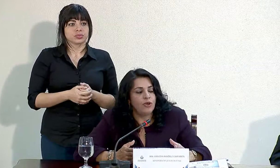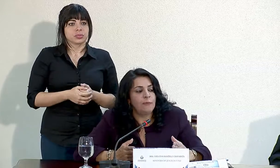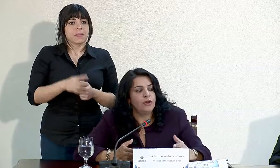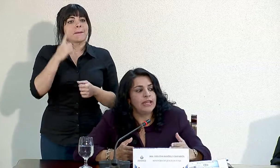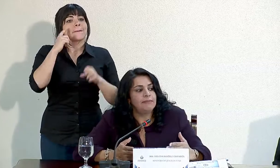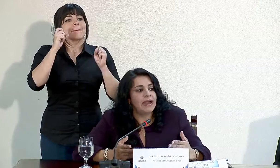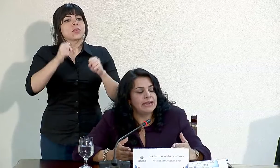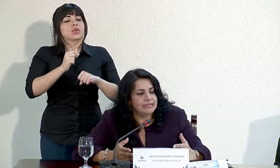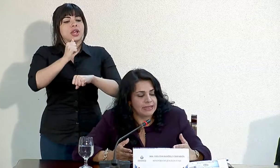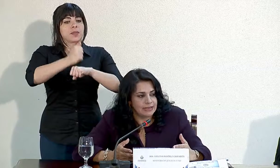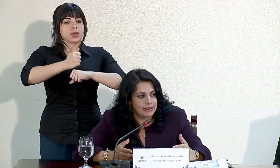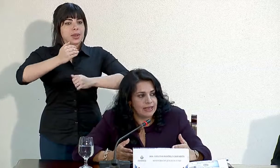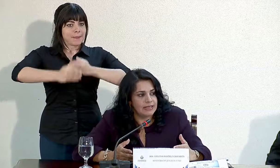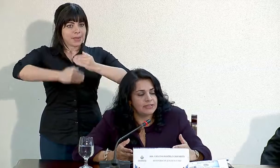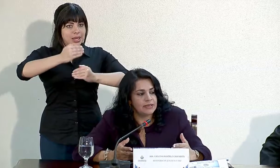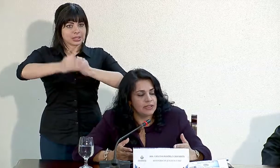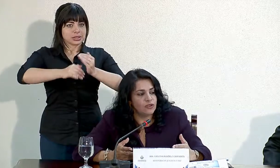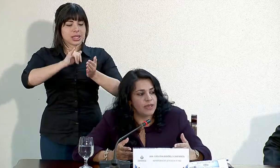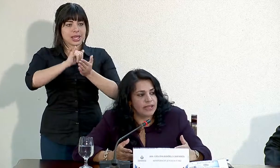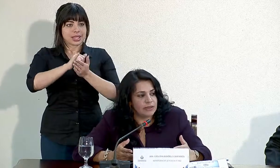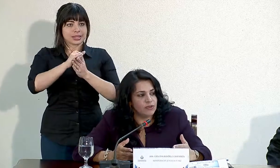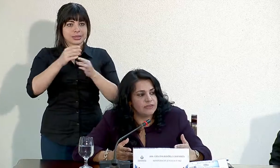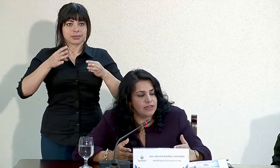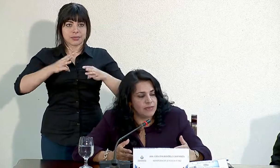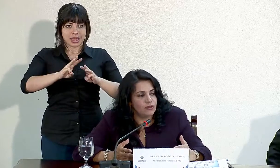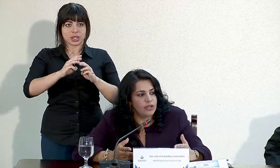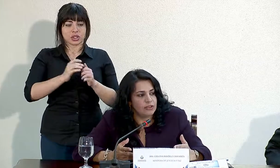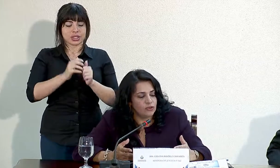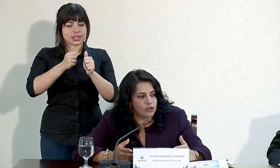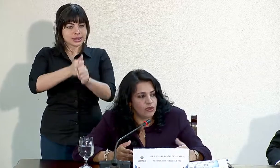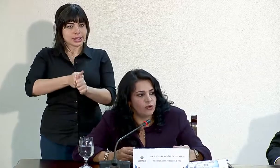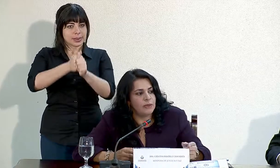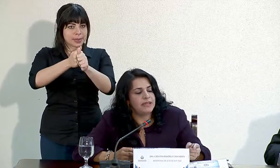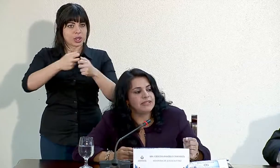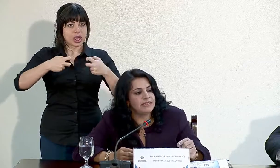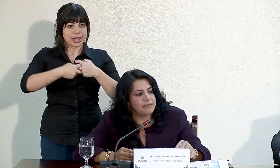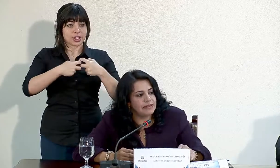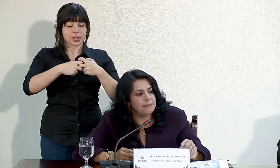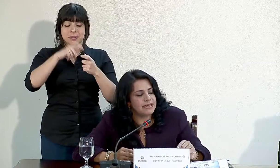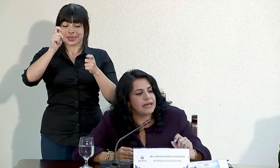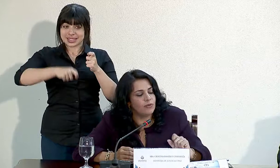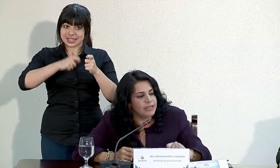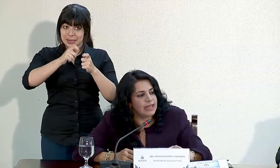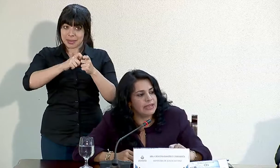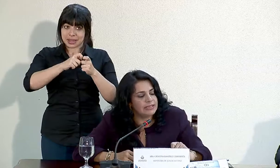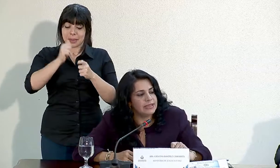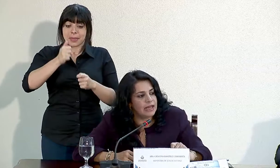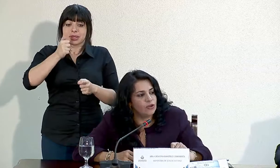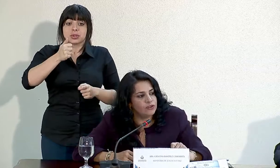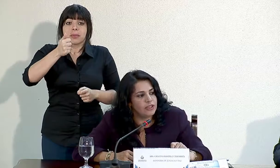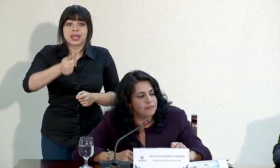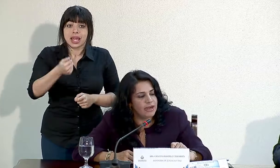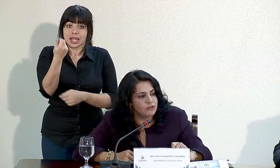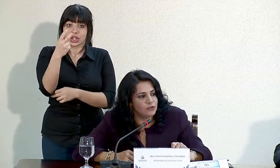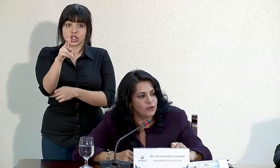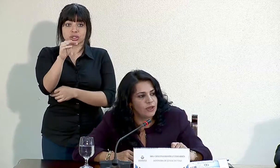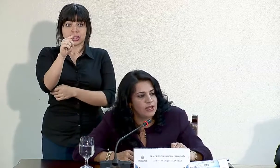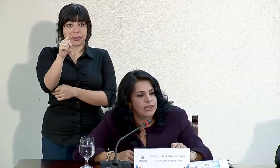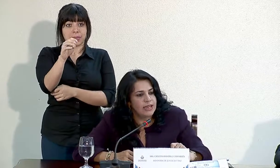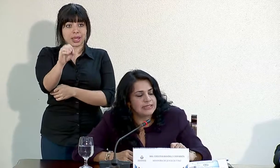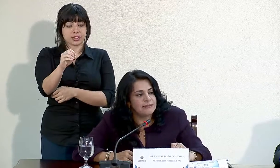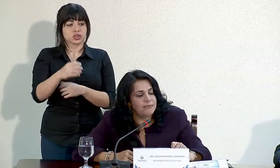para poder poner en marcha estos mecanismos de seguimiento electrónico. Y precisamente pasado mañana, que será 12 de